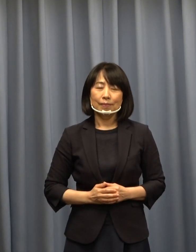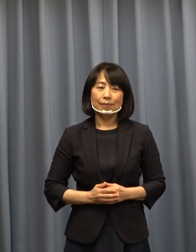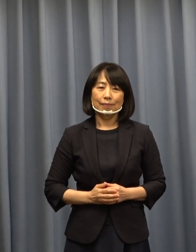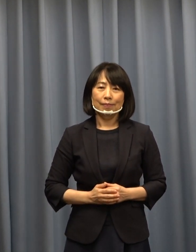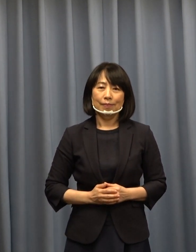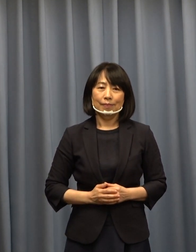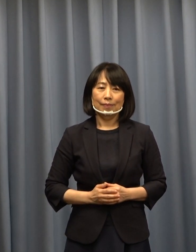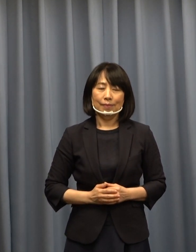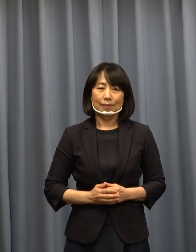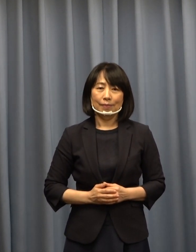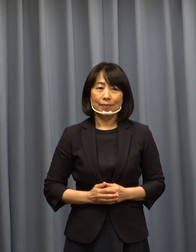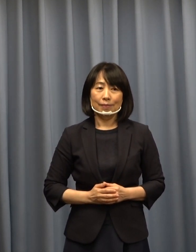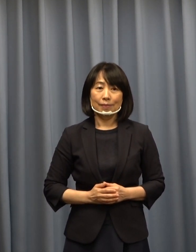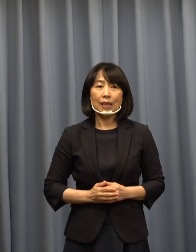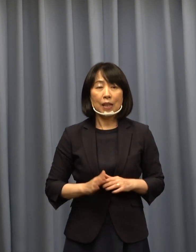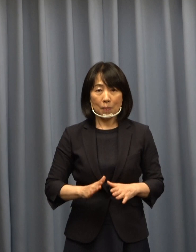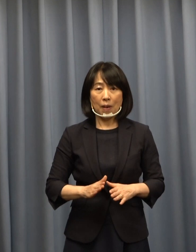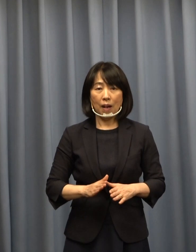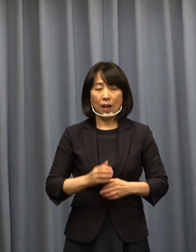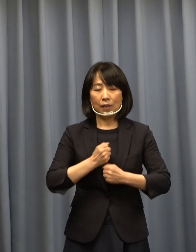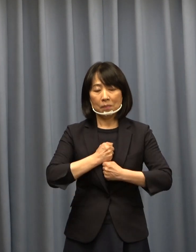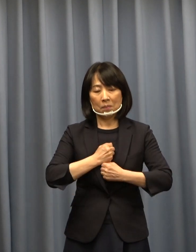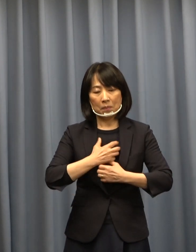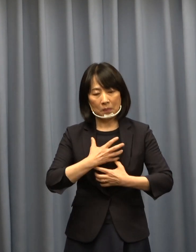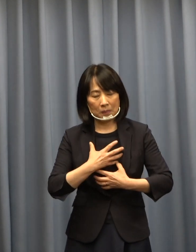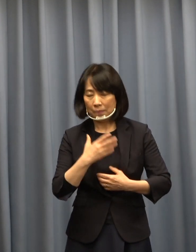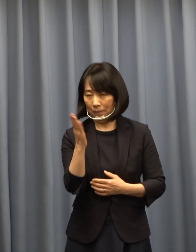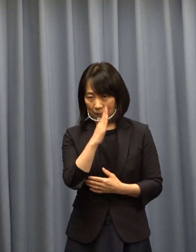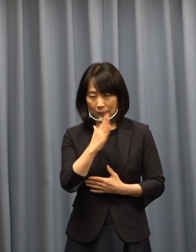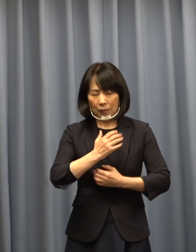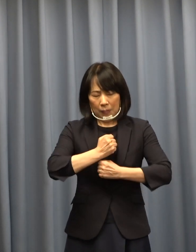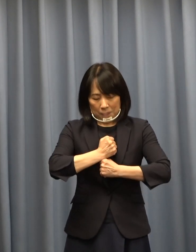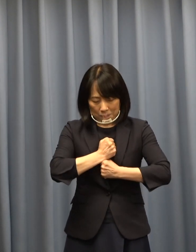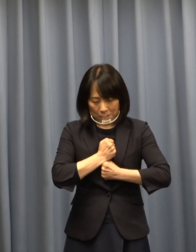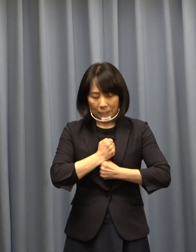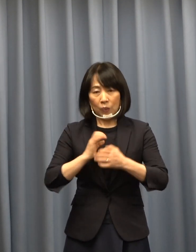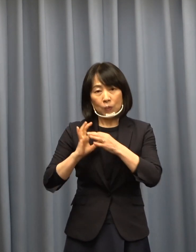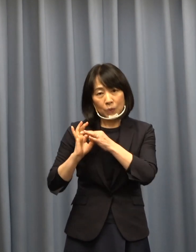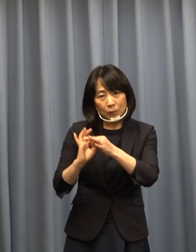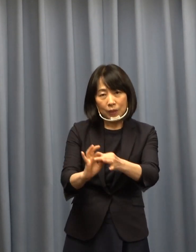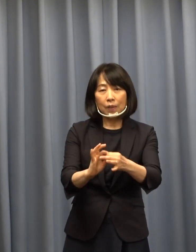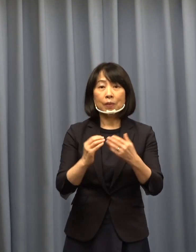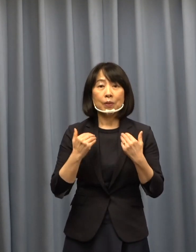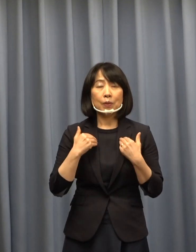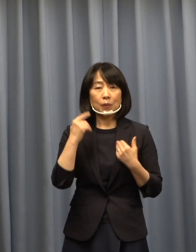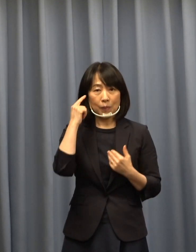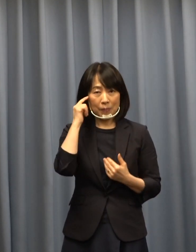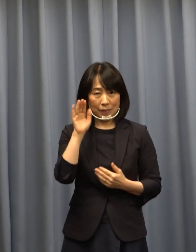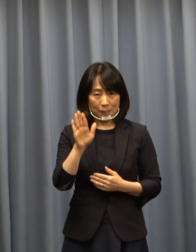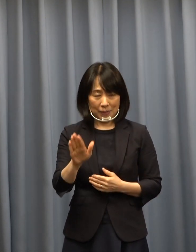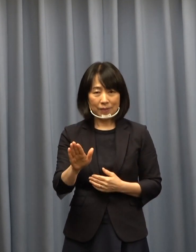ません。ここで気を抜いてはいけないというふうに考えており、我々としては、